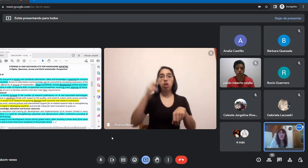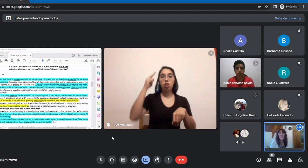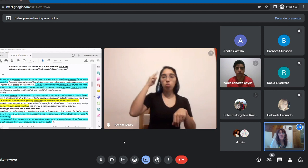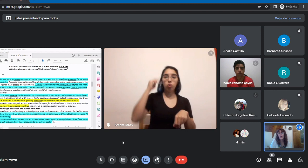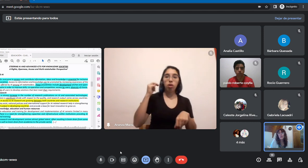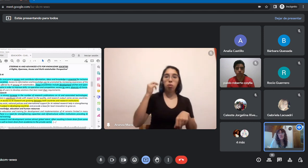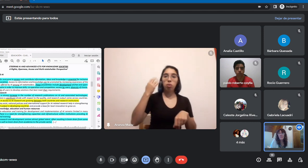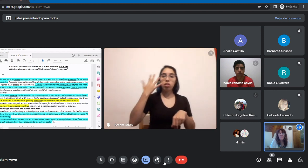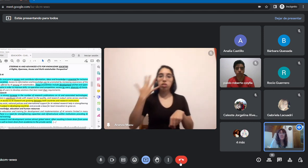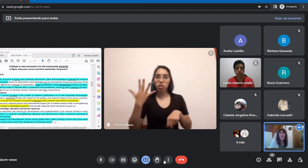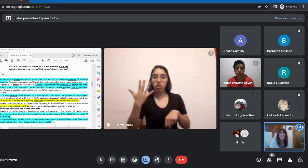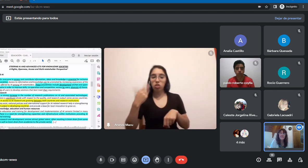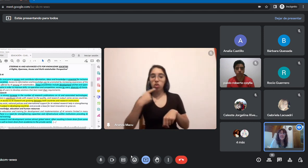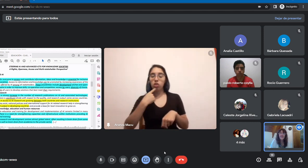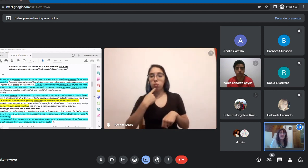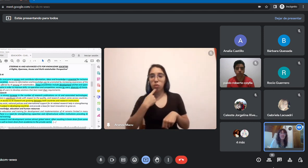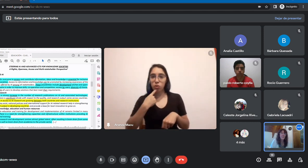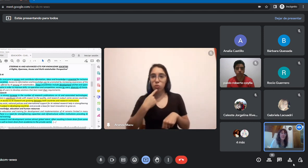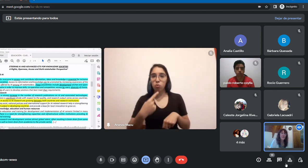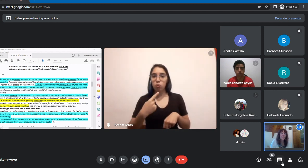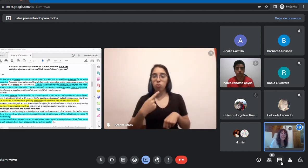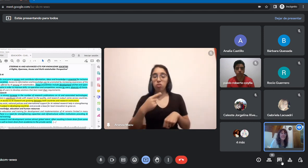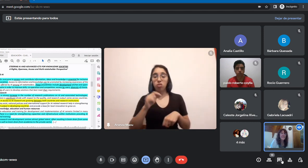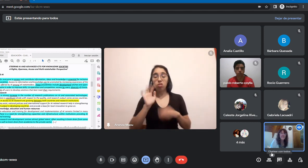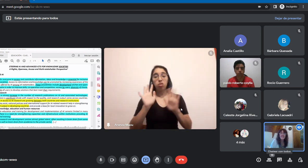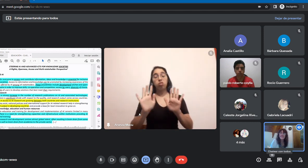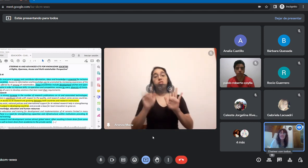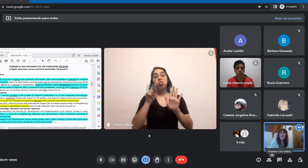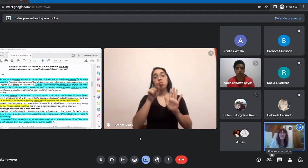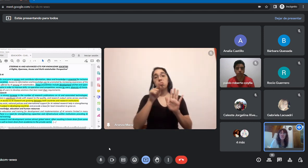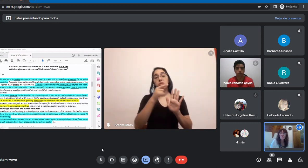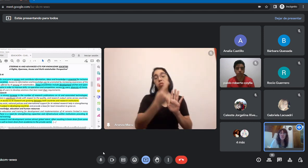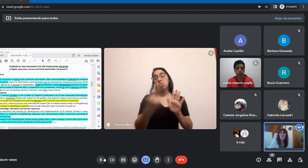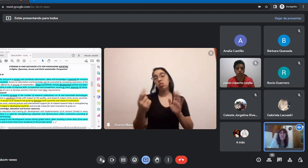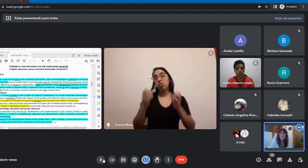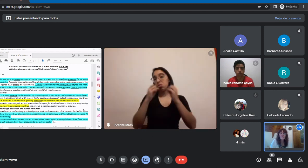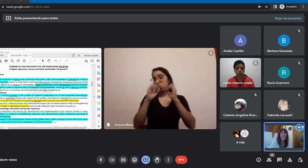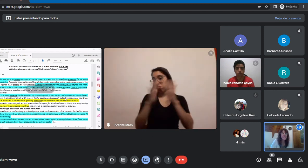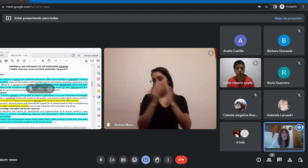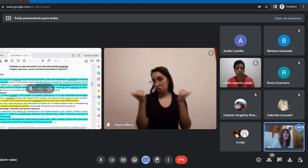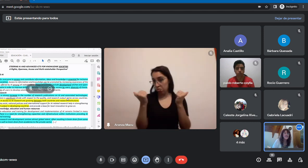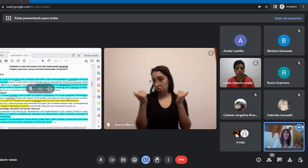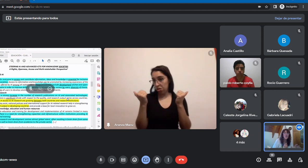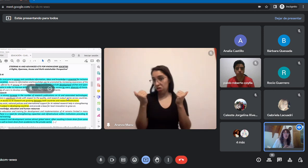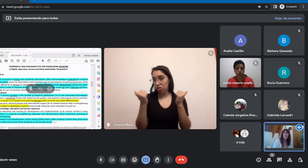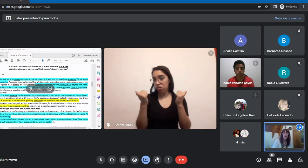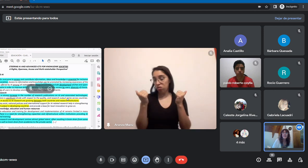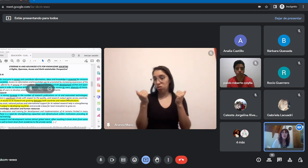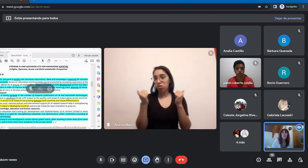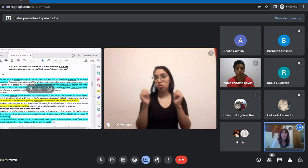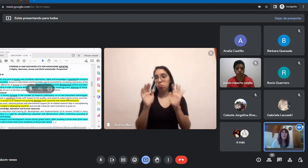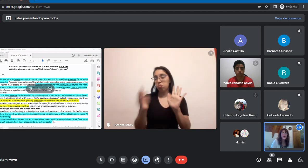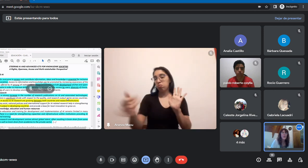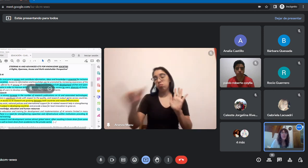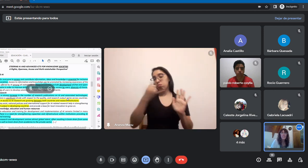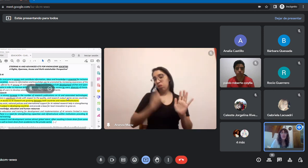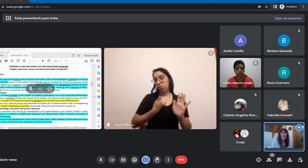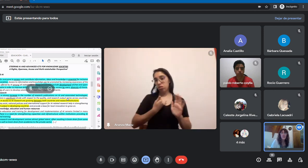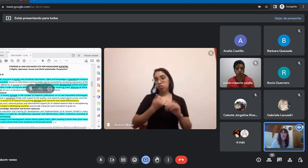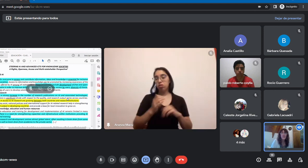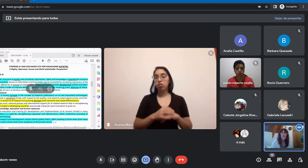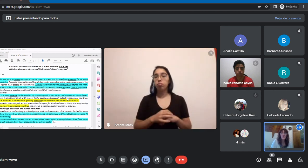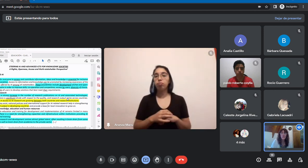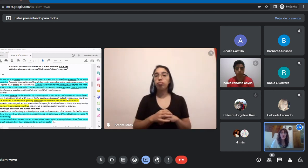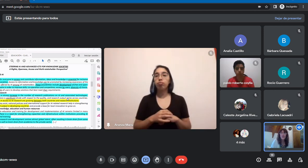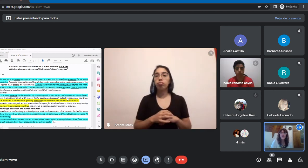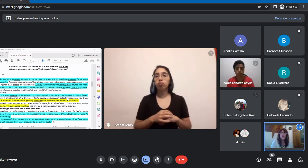Y bueno, cuando terminen me avisan, pueden anotar en el chat, ya está listo. Sé que alguien ya lo ha hecho, pero bueno, para